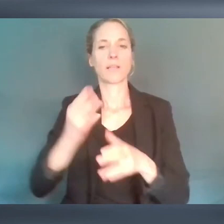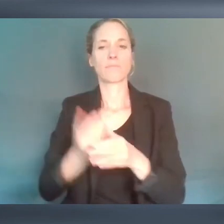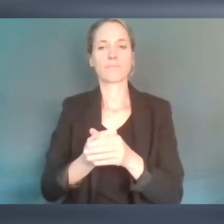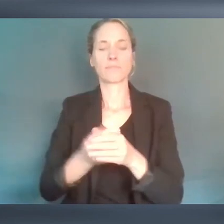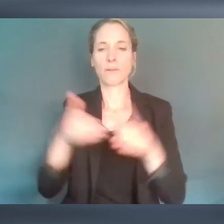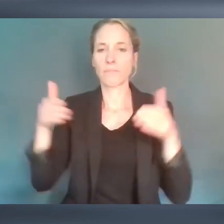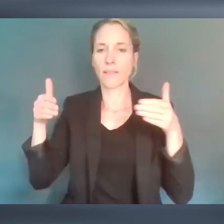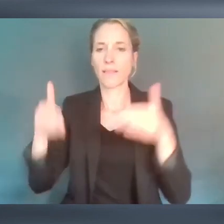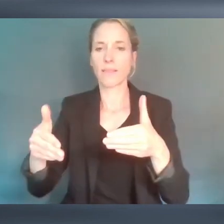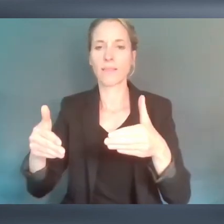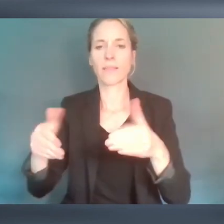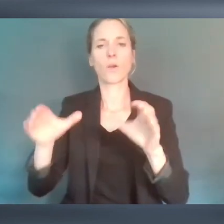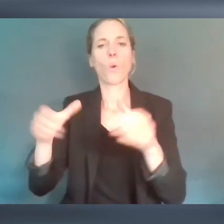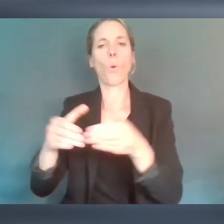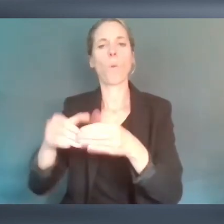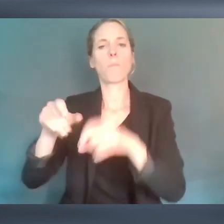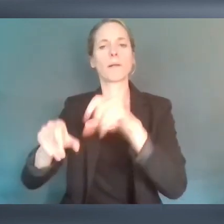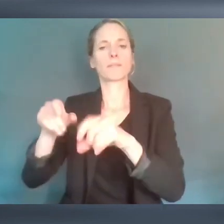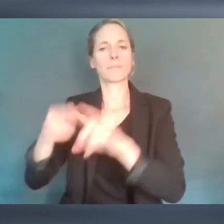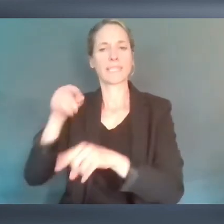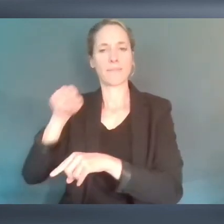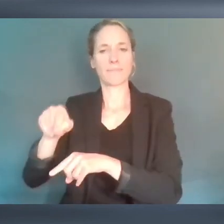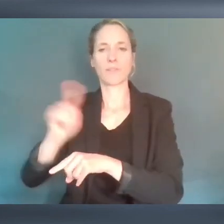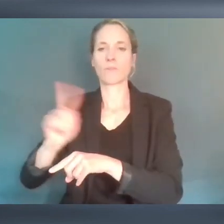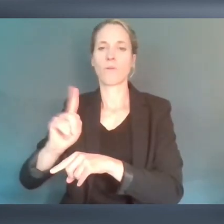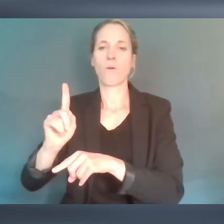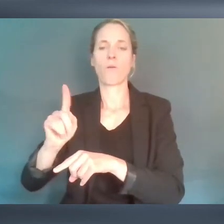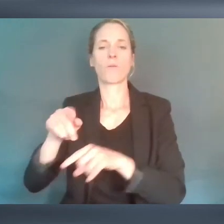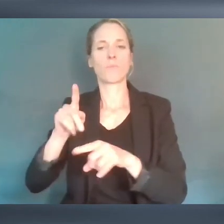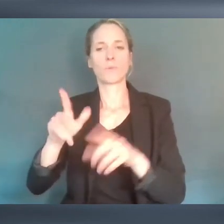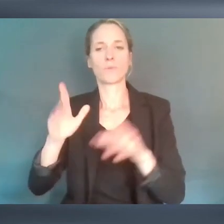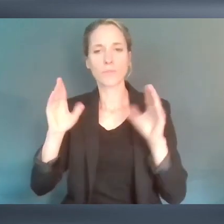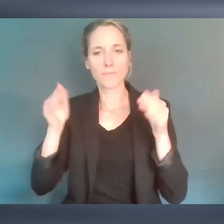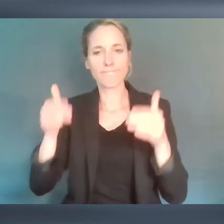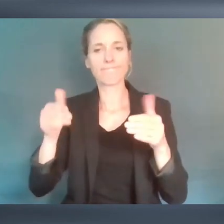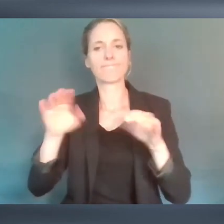mettre le focus sur celle-ci, mais plutôt sur l'environnement.